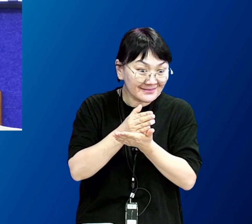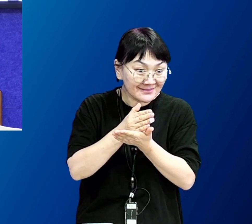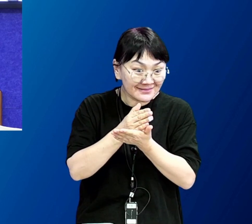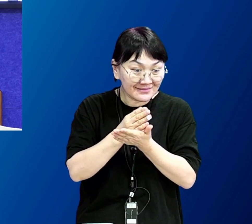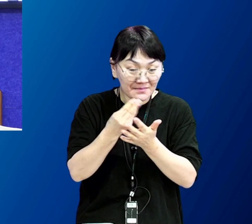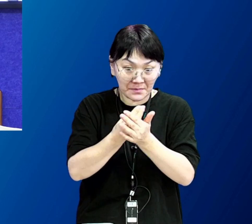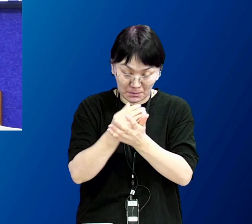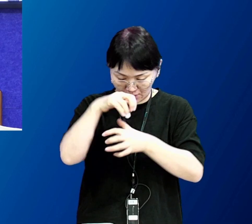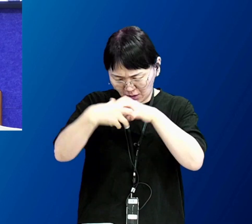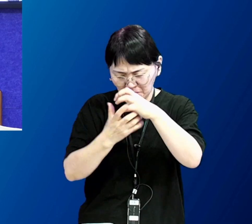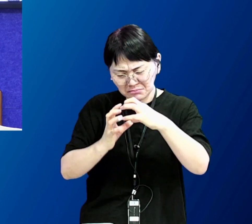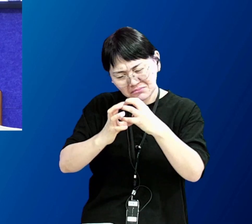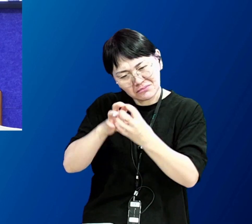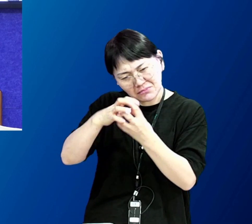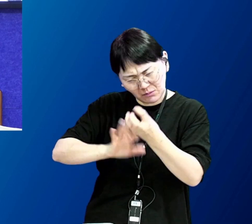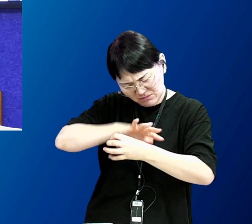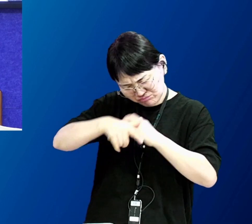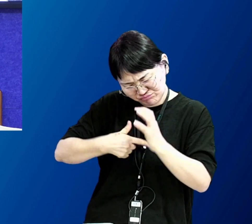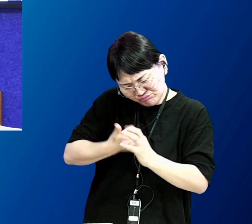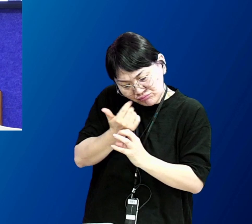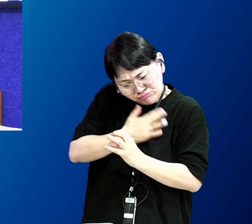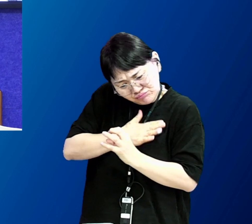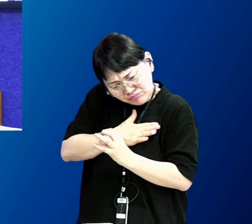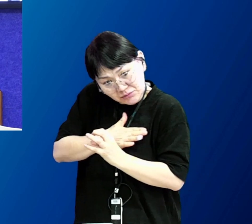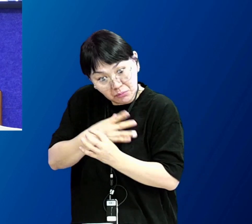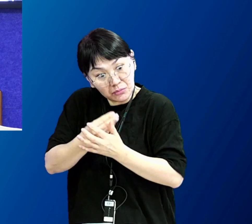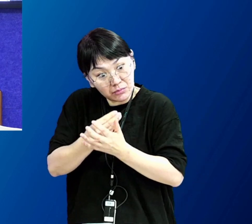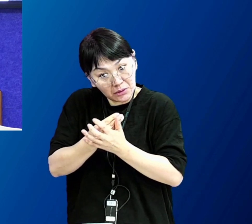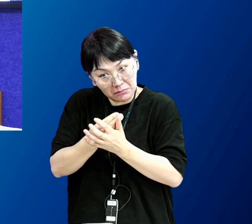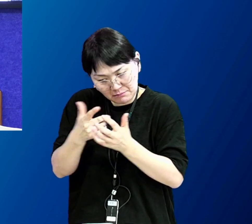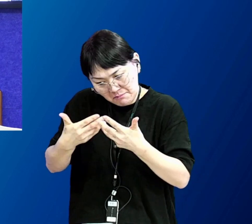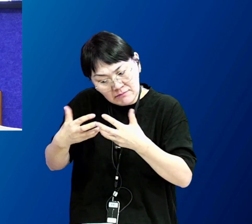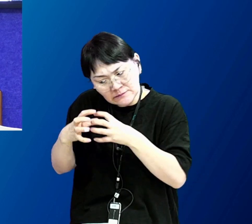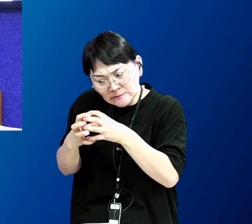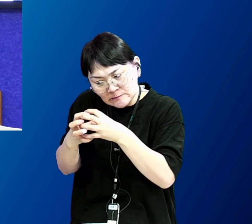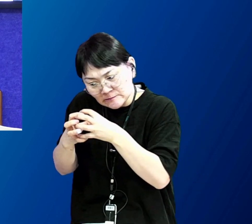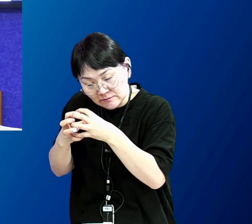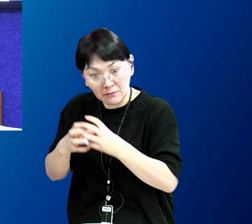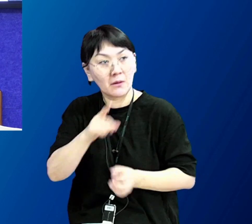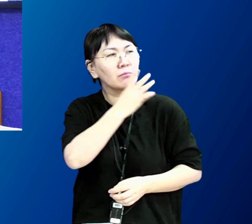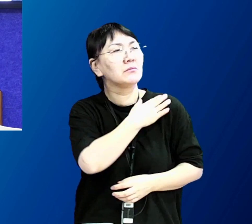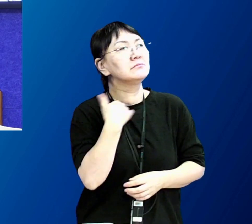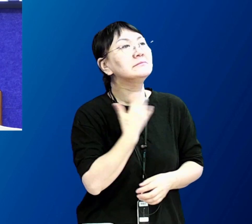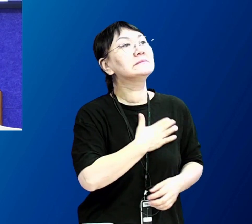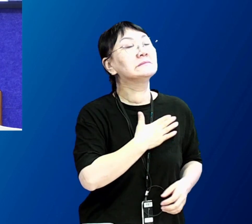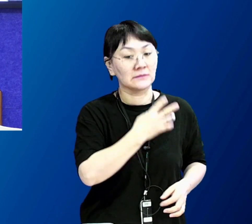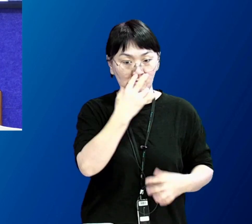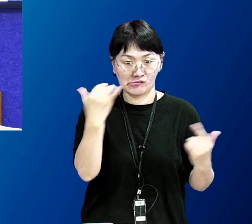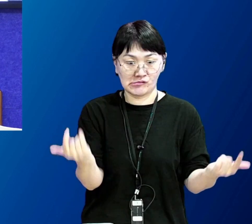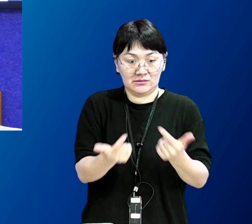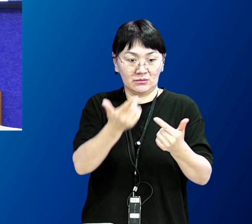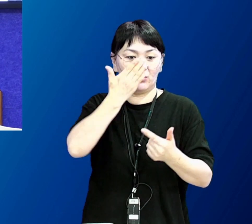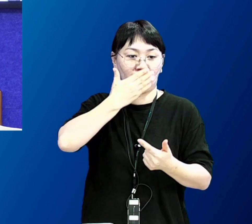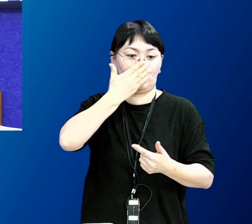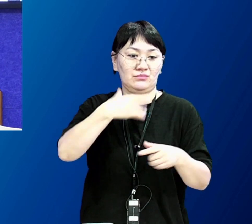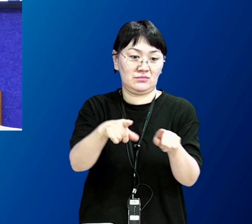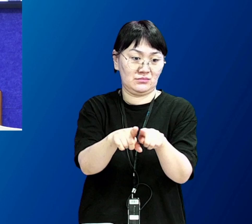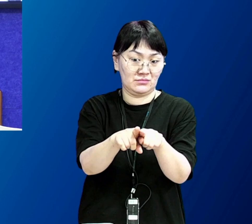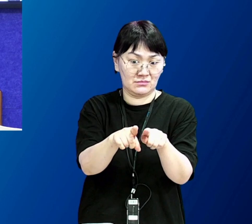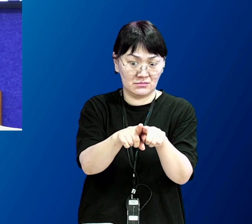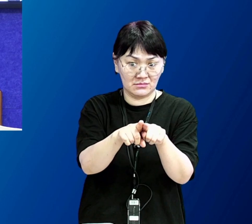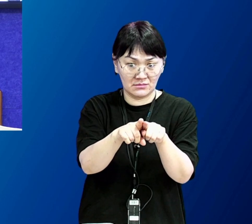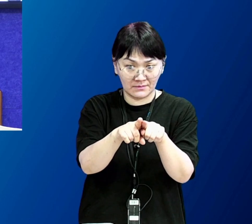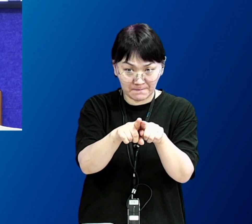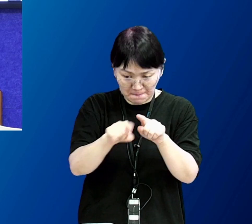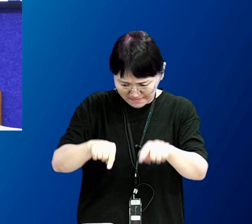Хорвоог хайрлж байгаа хүн эцгийг хайрладаг гэвэл энэ худал үг үз. Энэ ертөнцийг